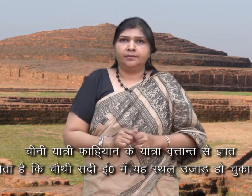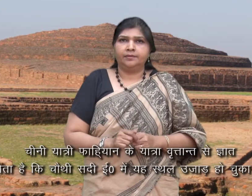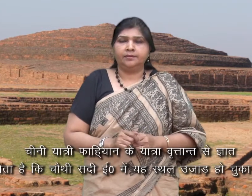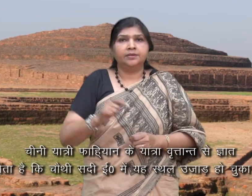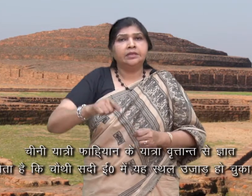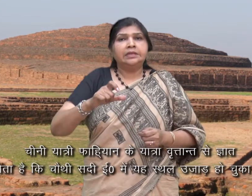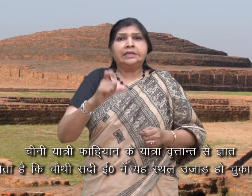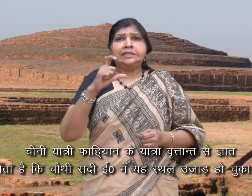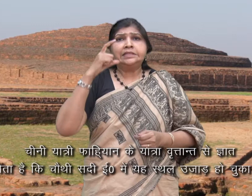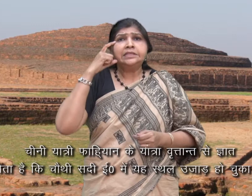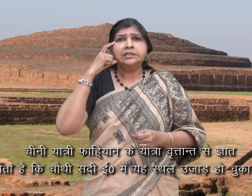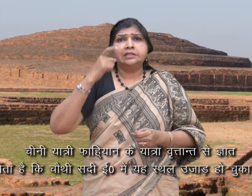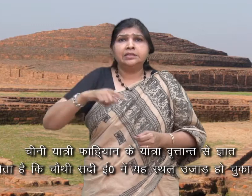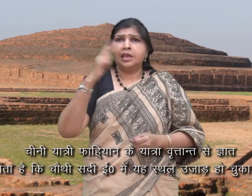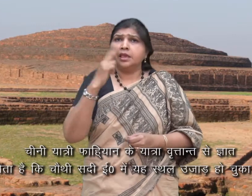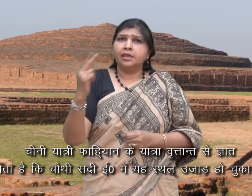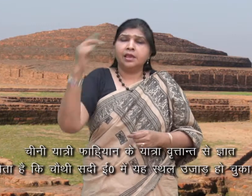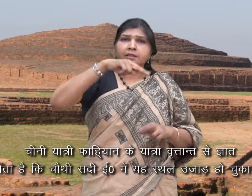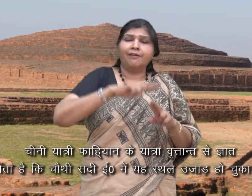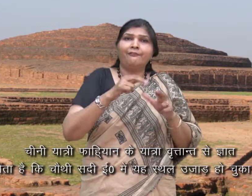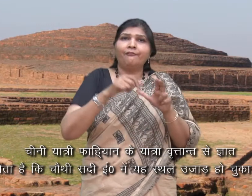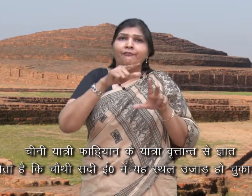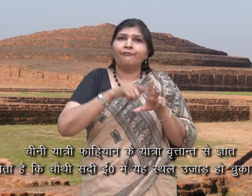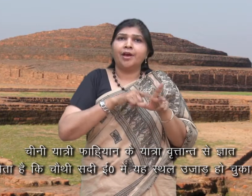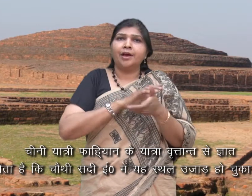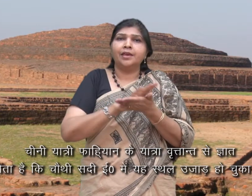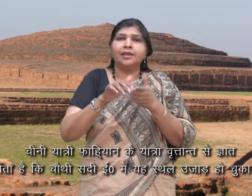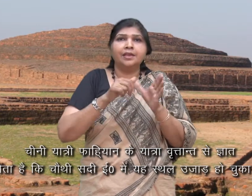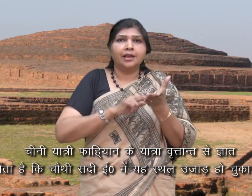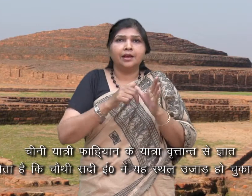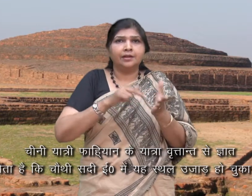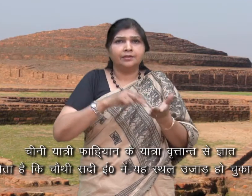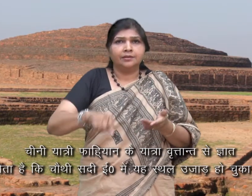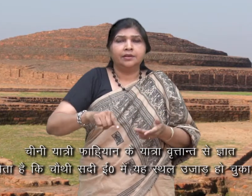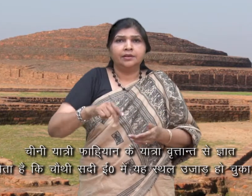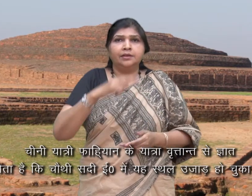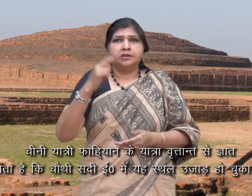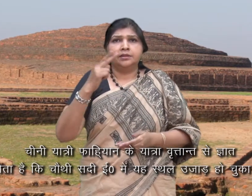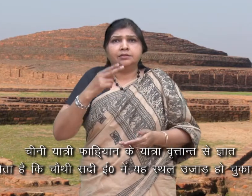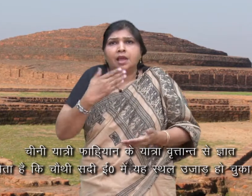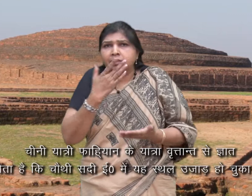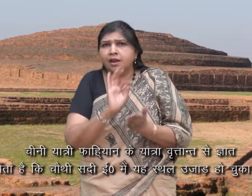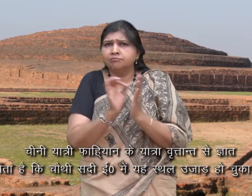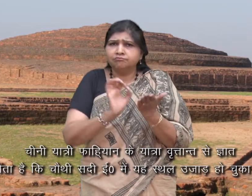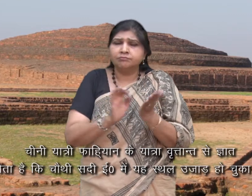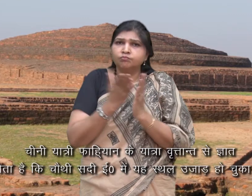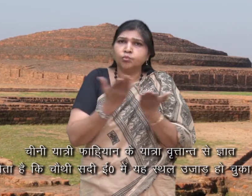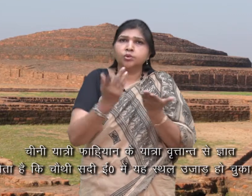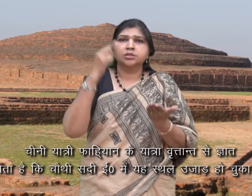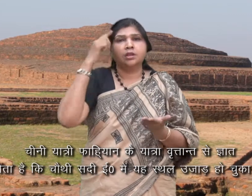चीनी यात्री फाहियान के यात्रा वृत्तांत से ज्ञात होता है कि 4वीं सदी ईसा में यह स्थल उजाड़ हो